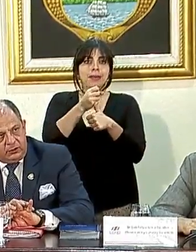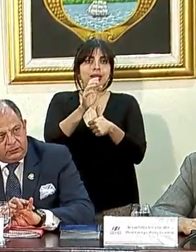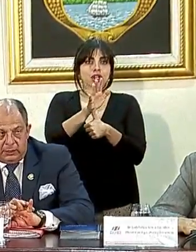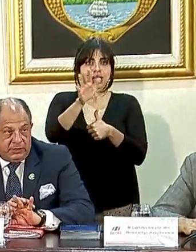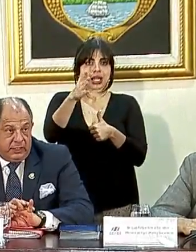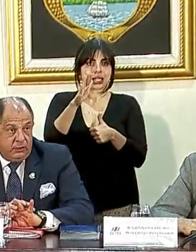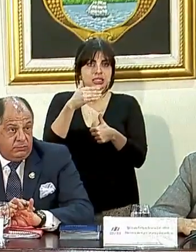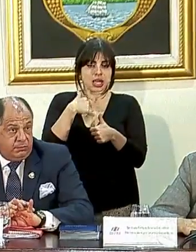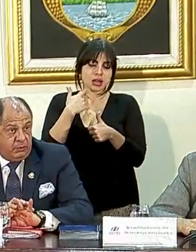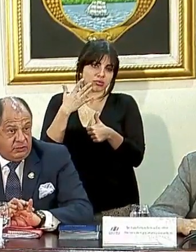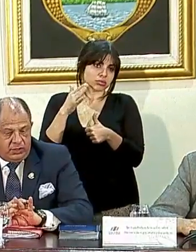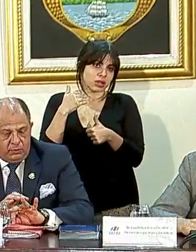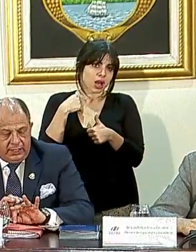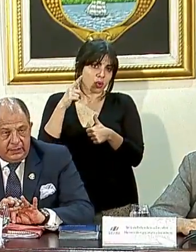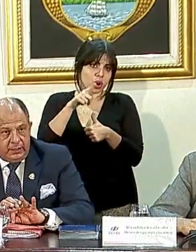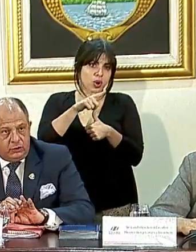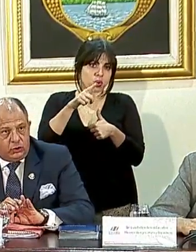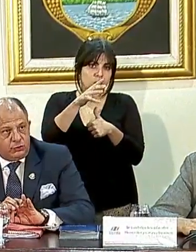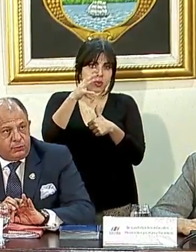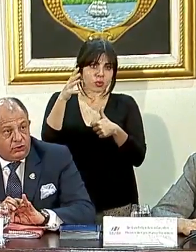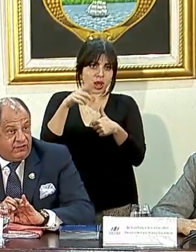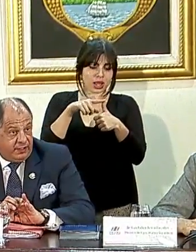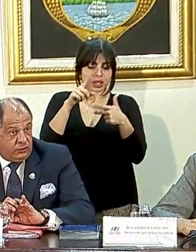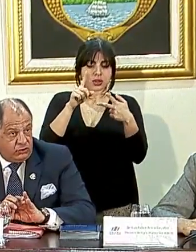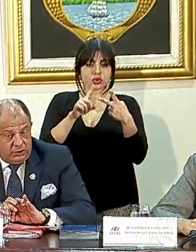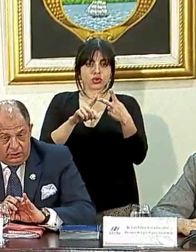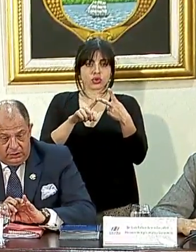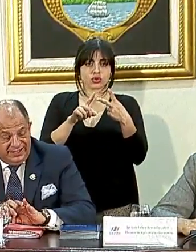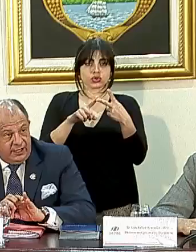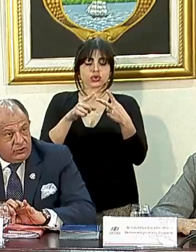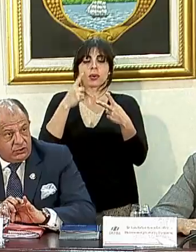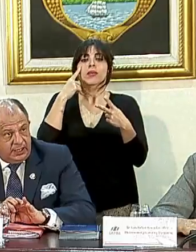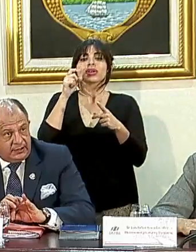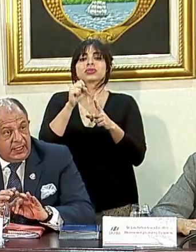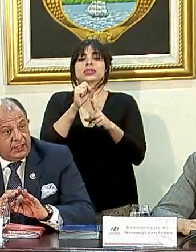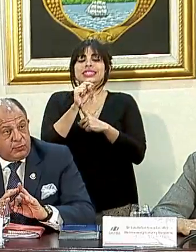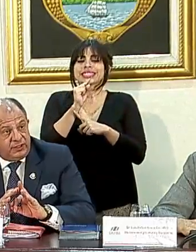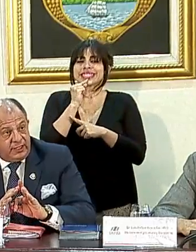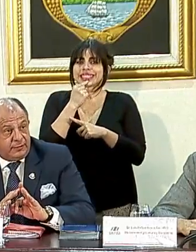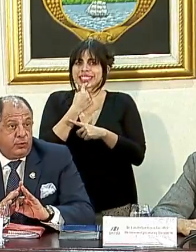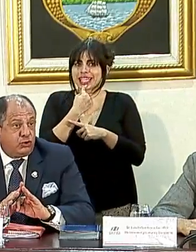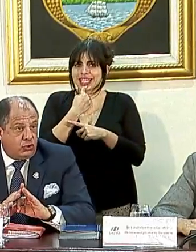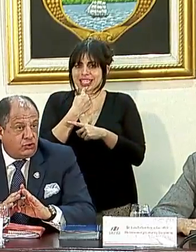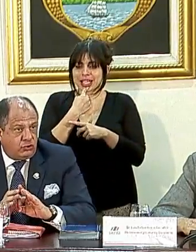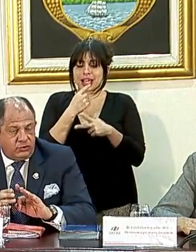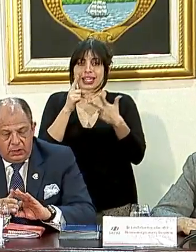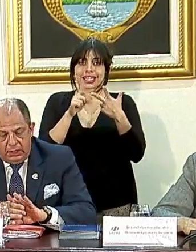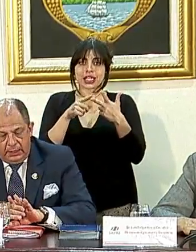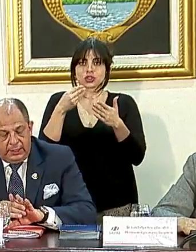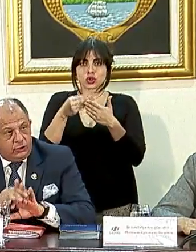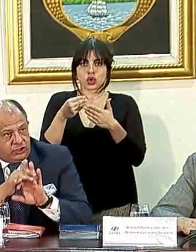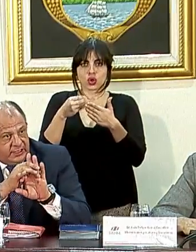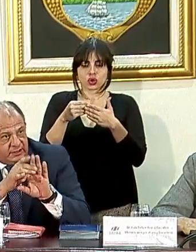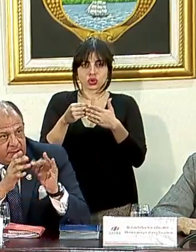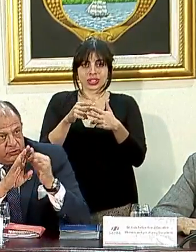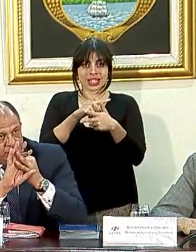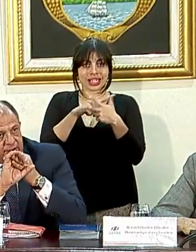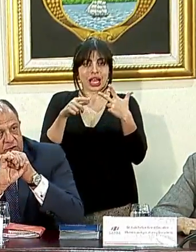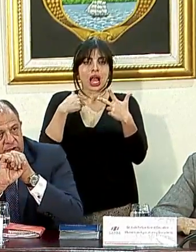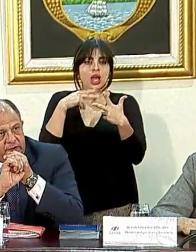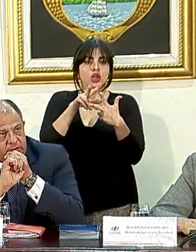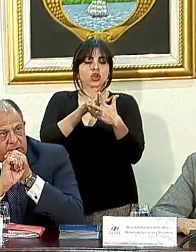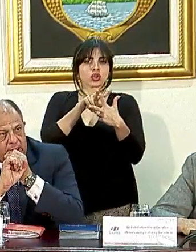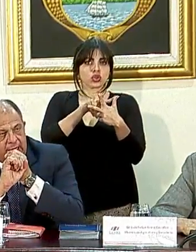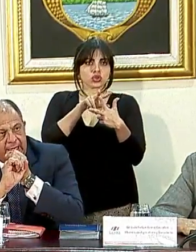que ha tenido, que lo ha tenido en una zona muy grande. Dos, por los efectos serios que y después tres, por los costos. De los tres tenemos